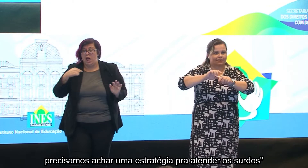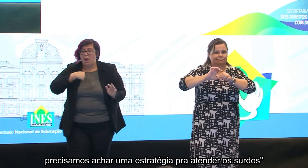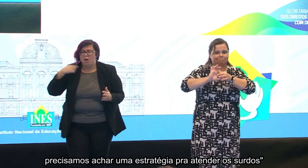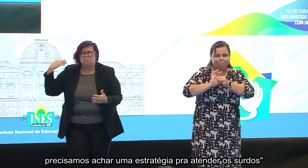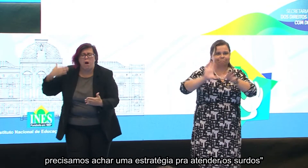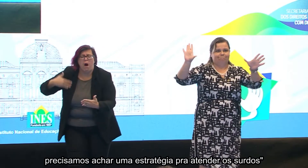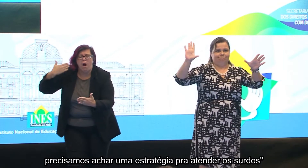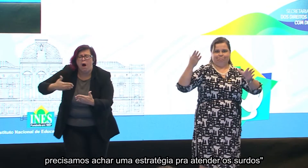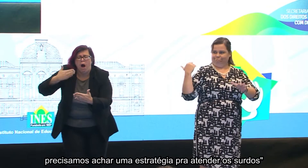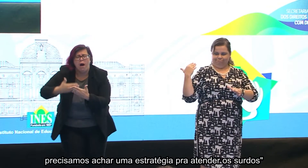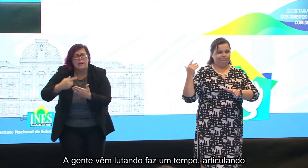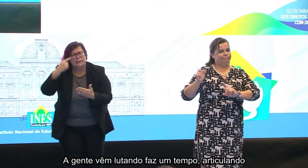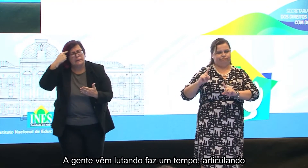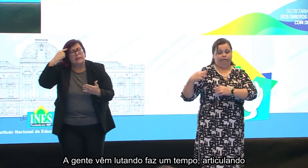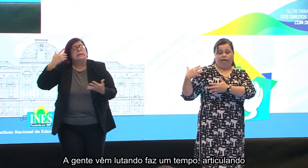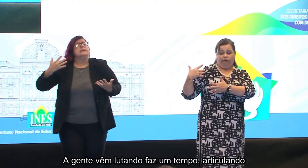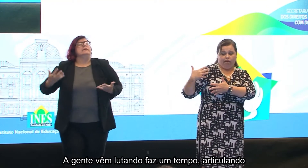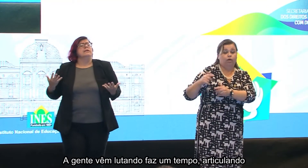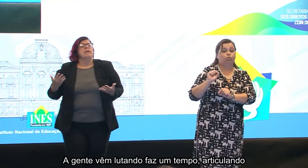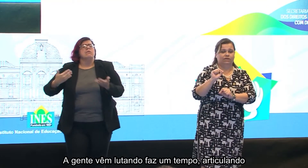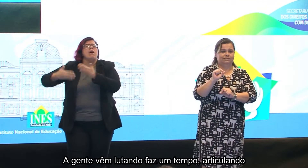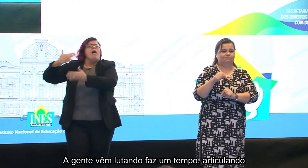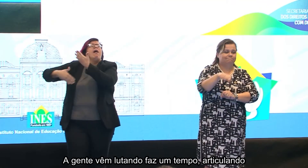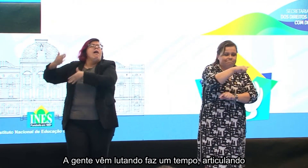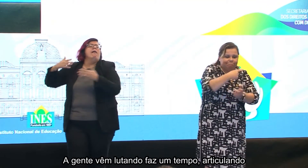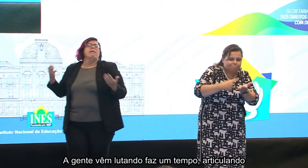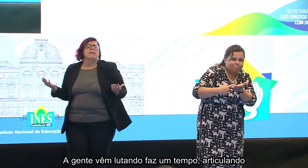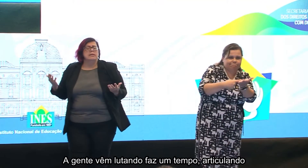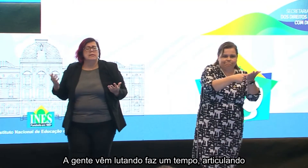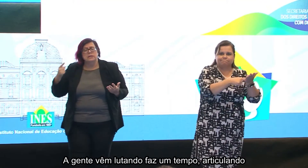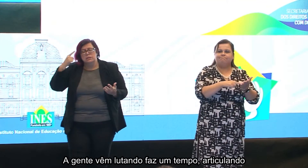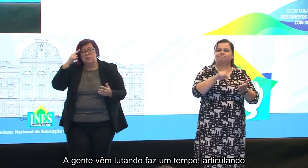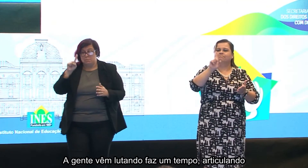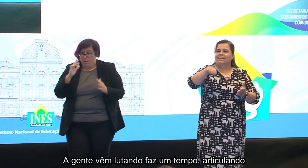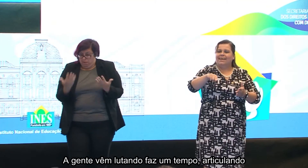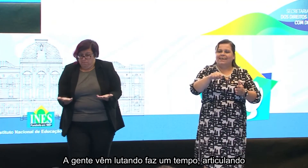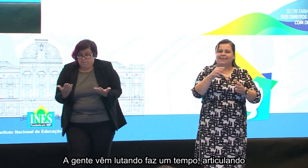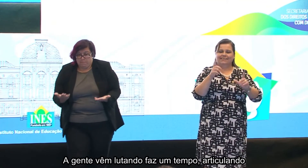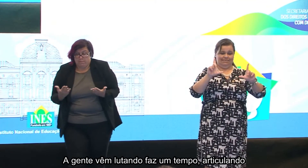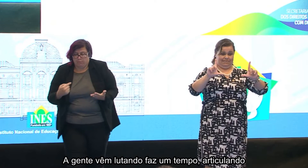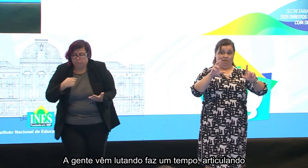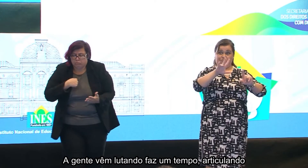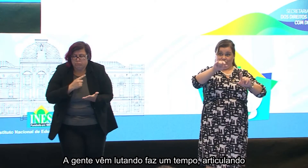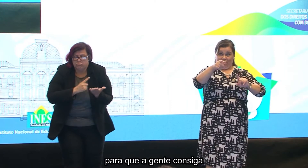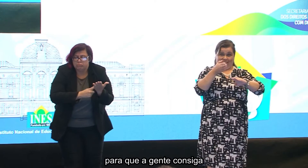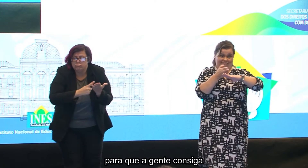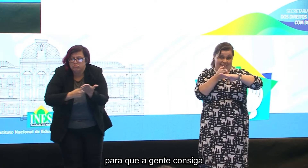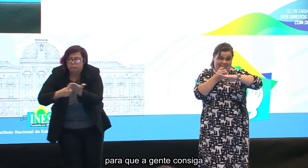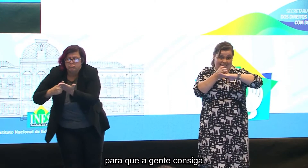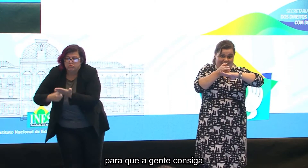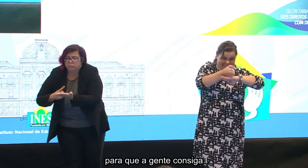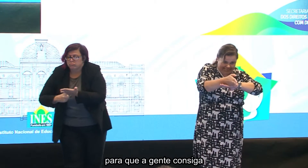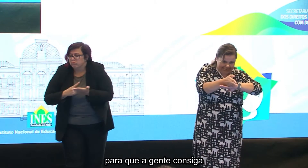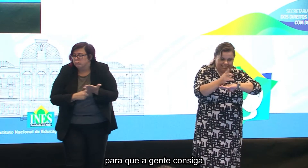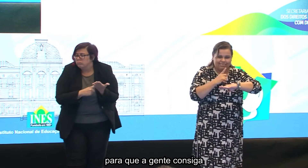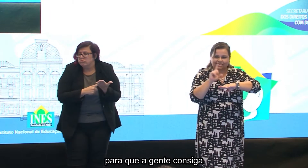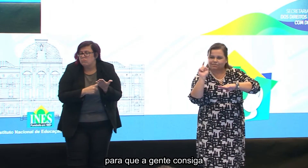os surdos. Então, a gente vem lutando já faz um tempo, articulando, para que a gente